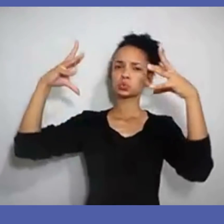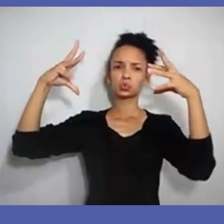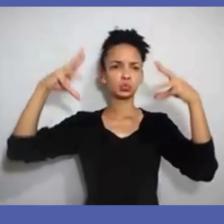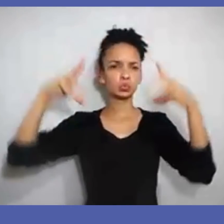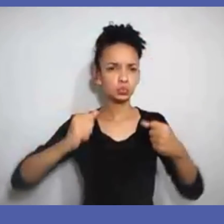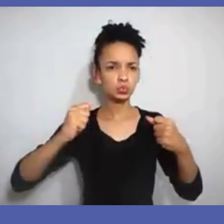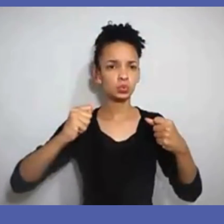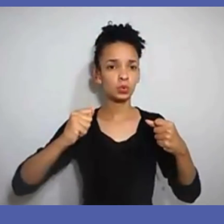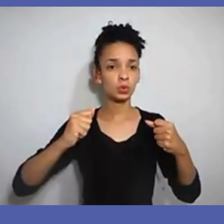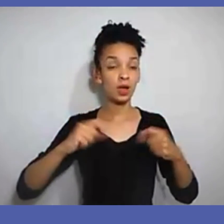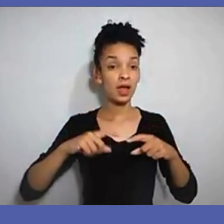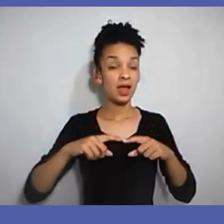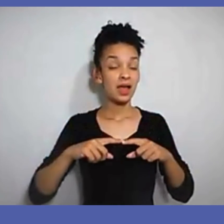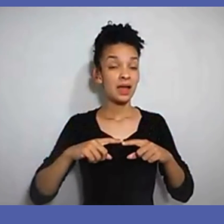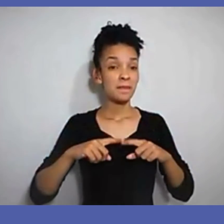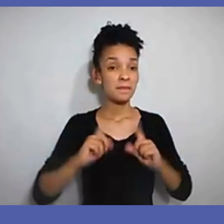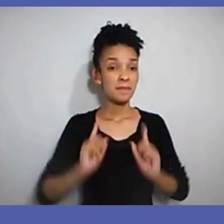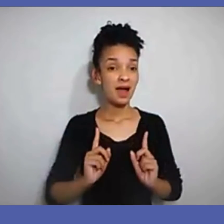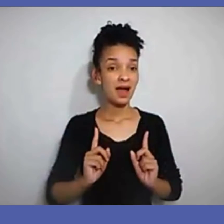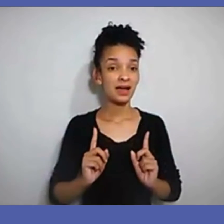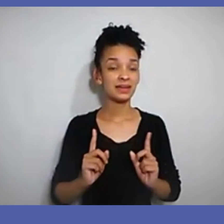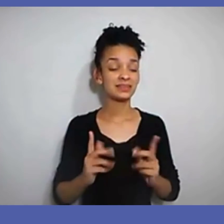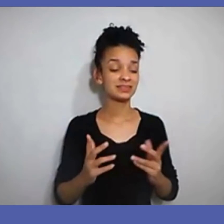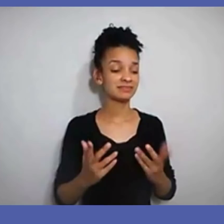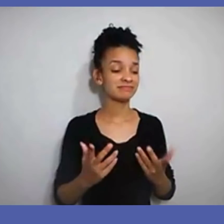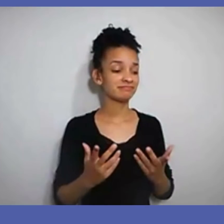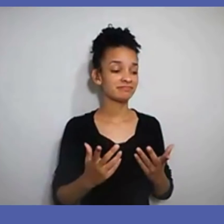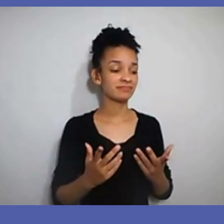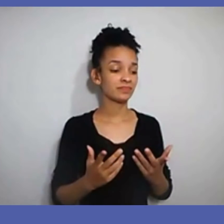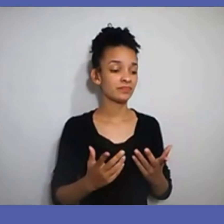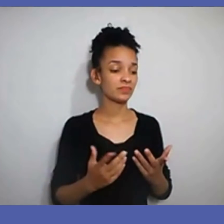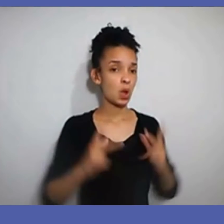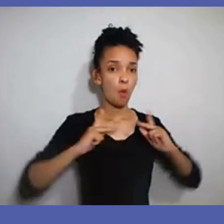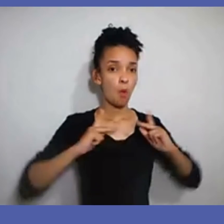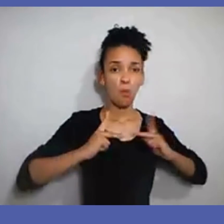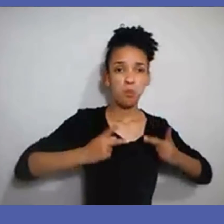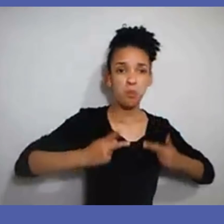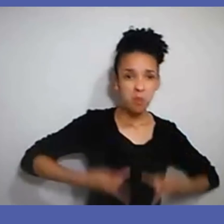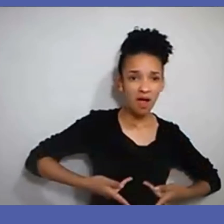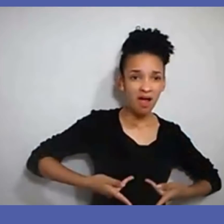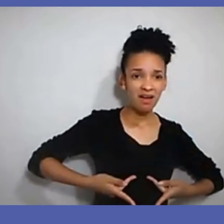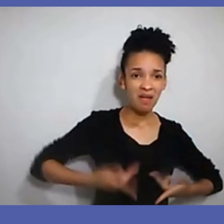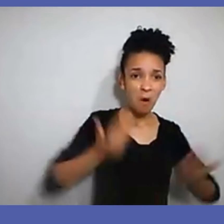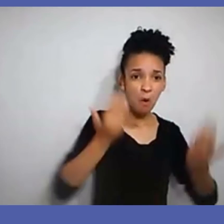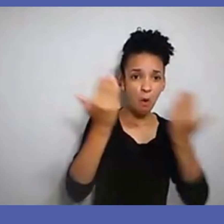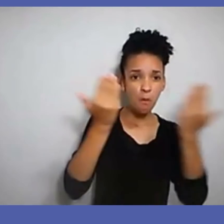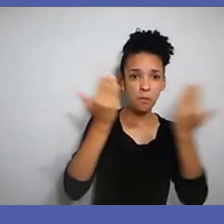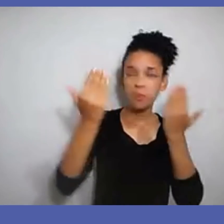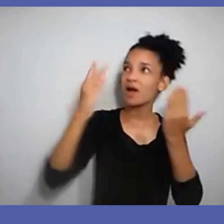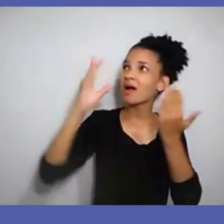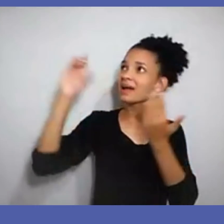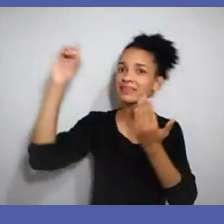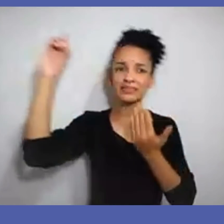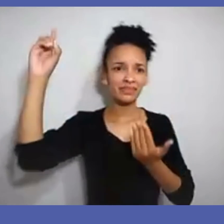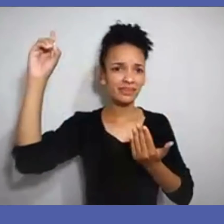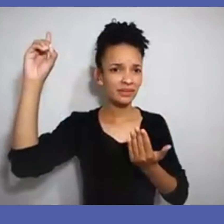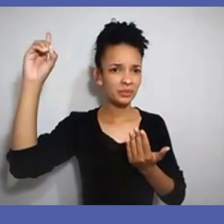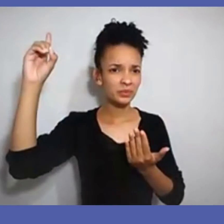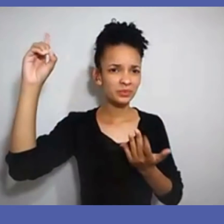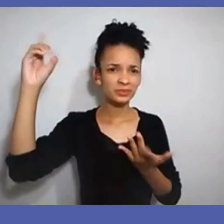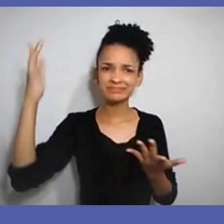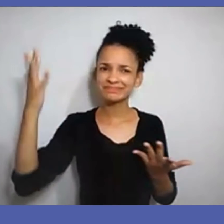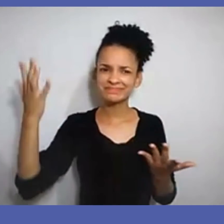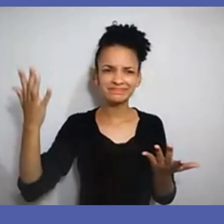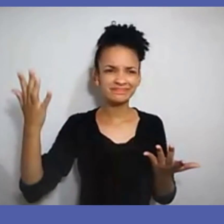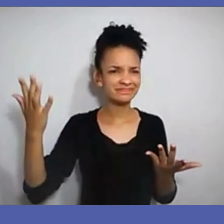né, uma criatura como o homem, comparando com o Criador, queridos irmãos, não há a mínima